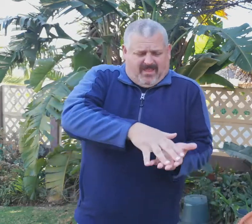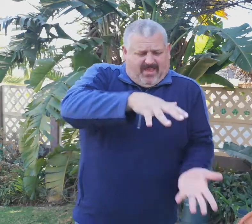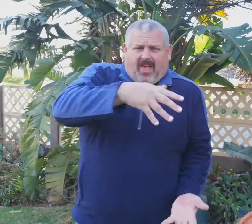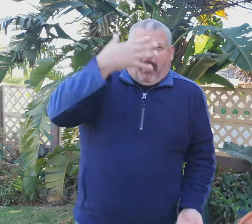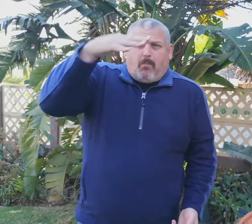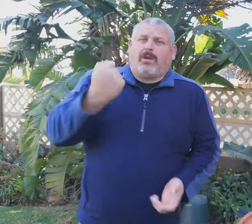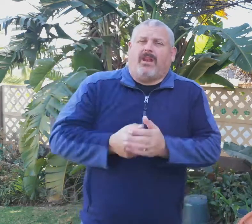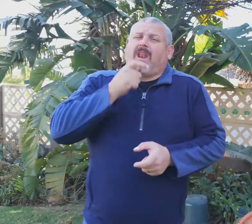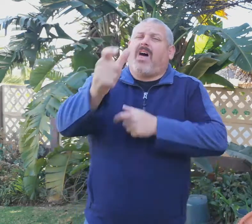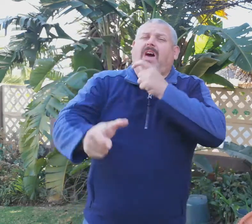Persuasion.